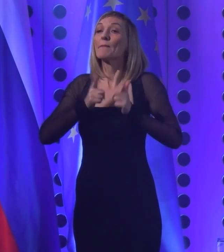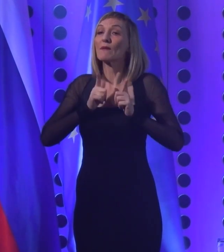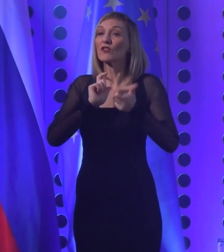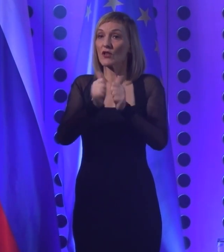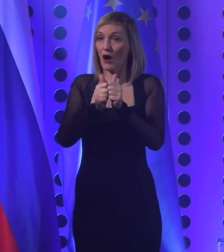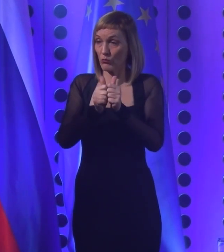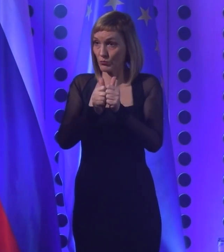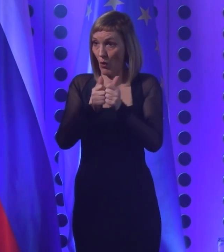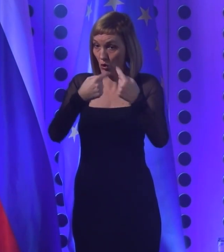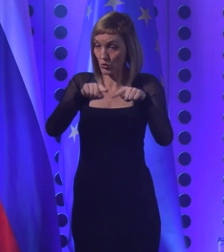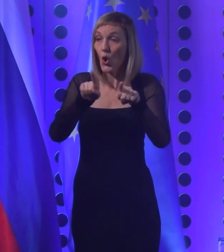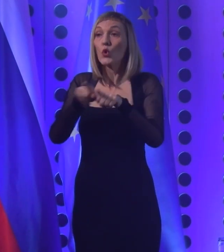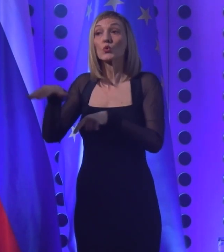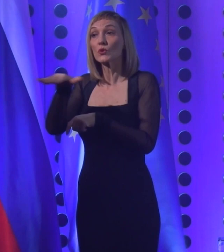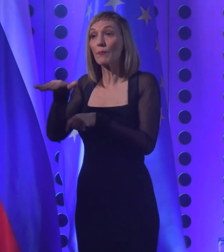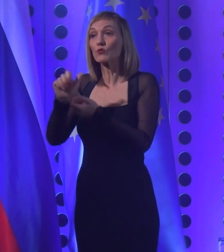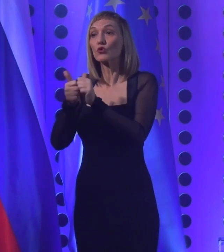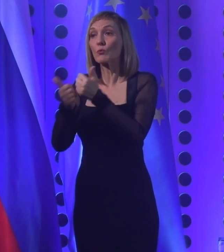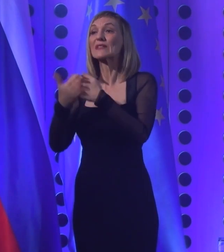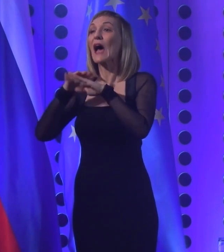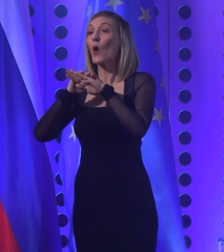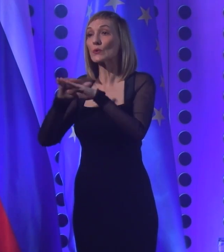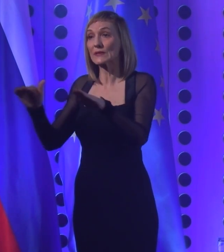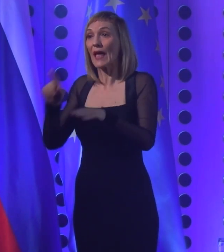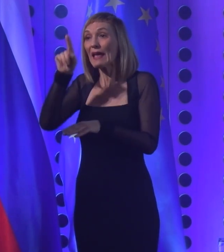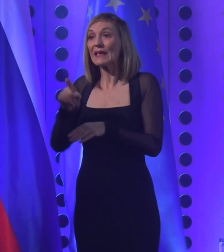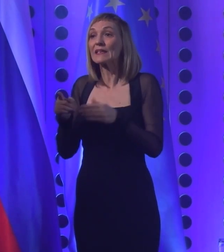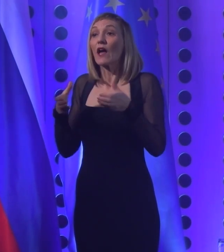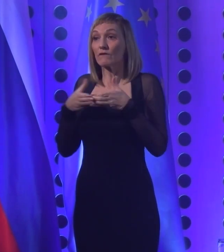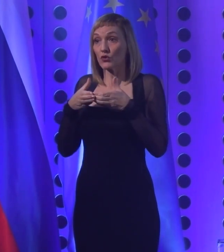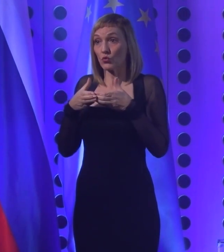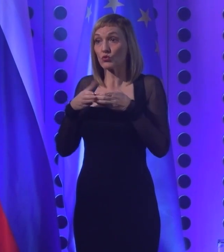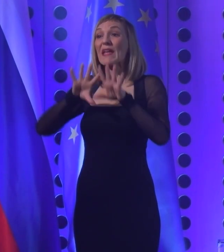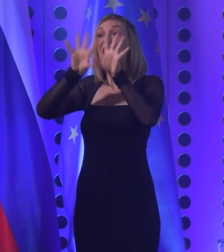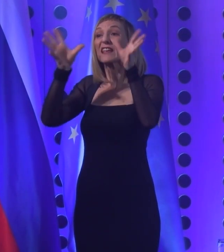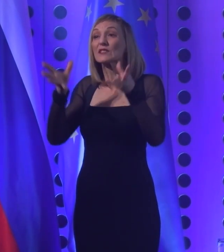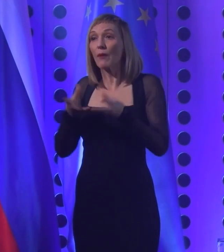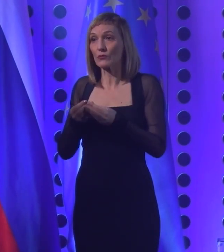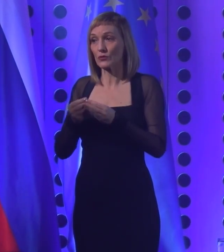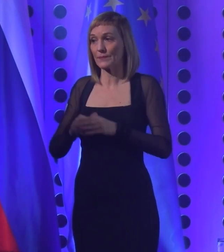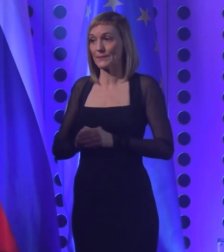profesionalnem športu, kot tudi na področju športa za vse in v družbi nasploh.